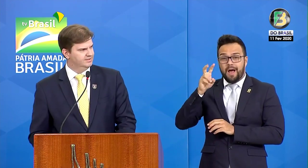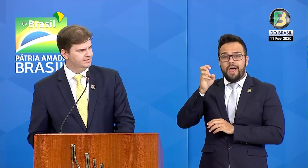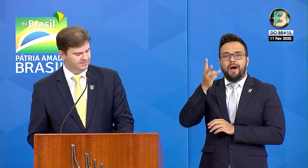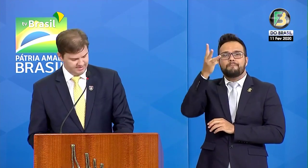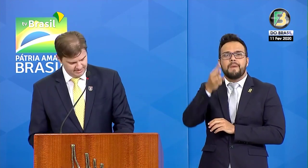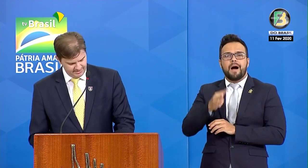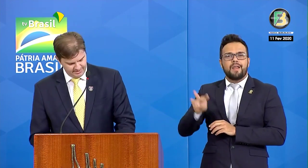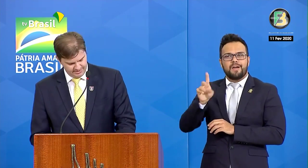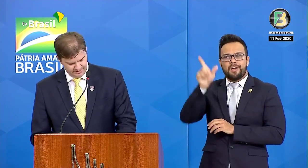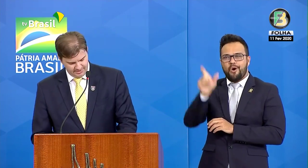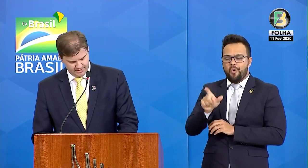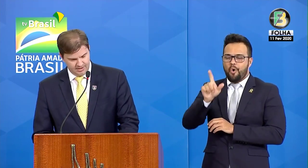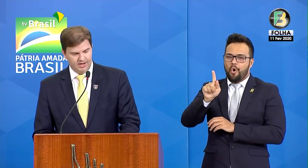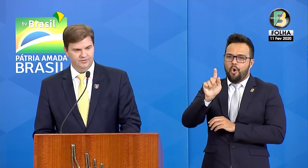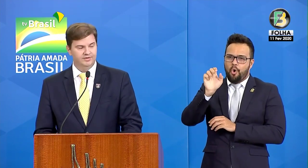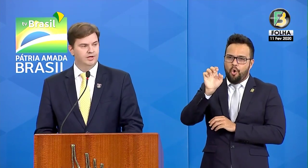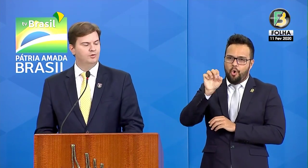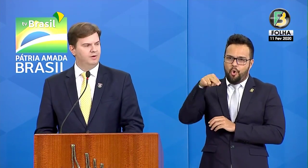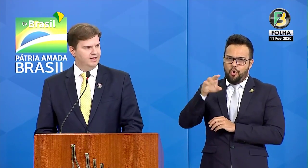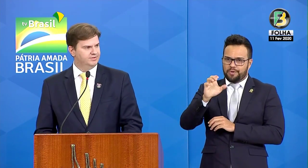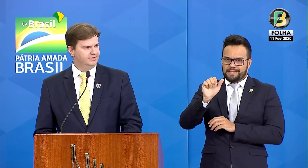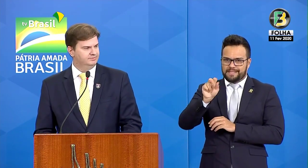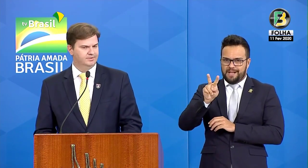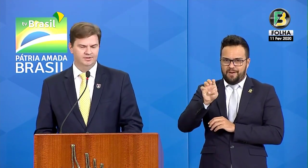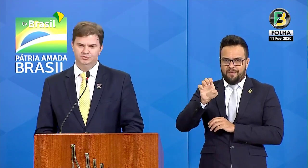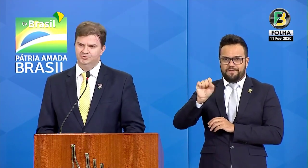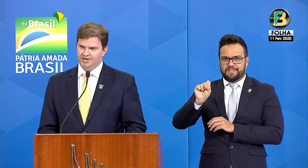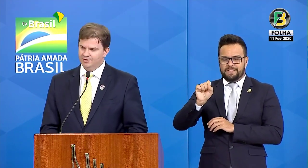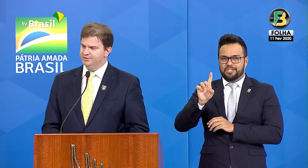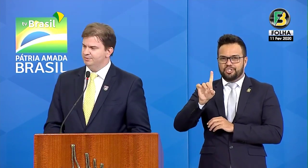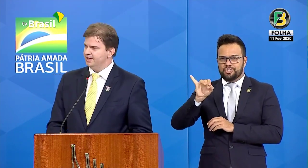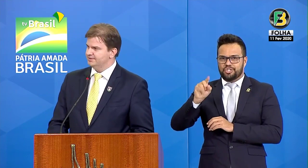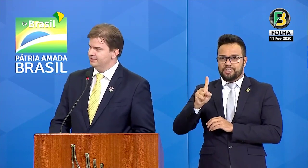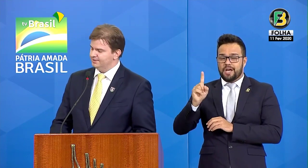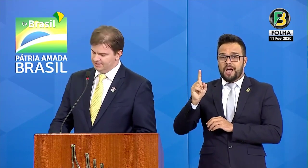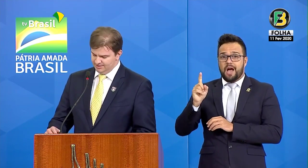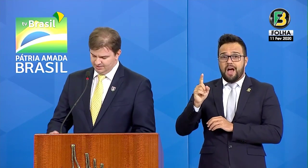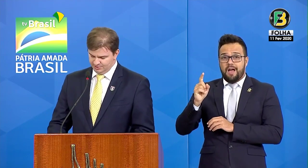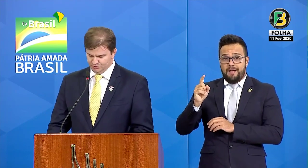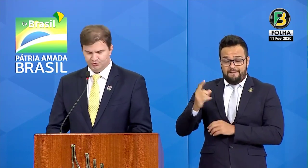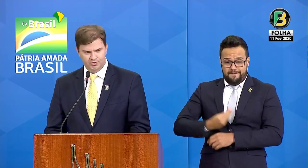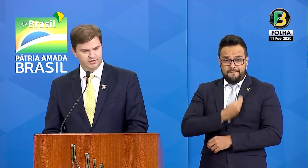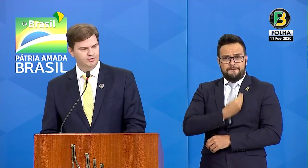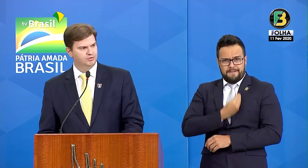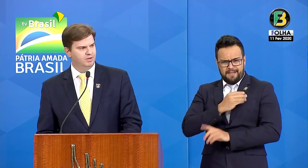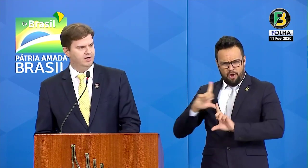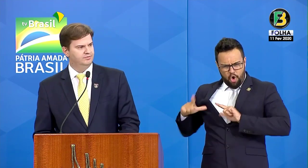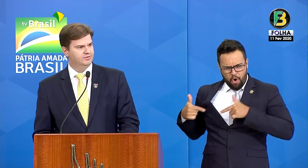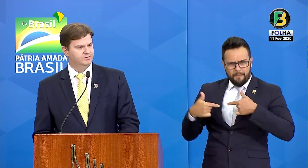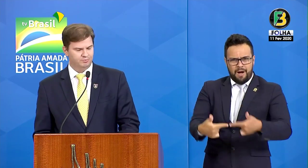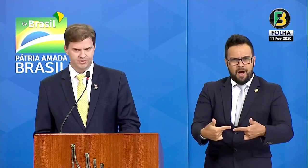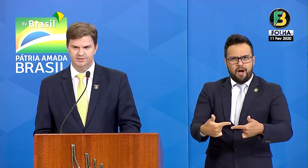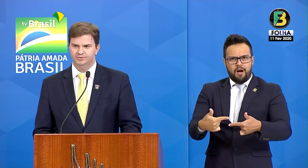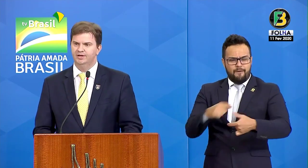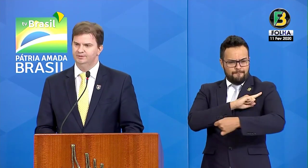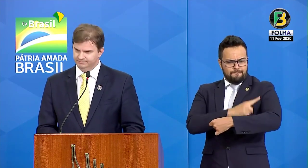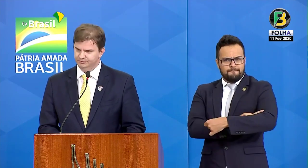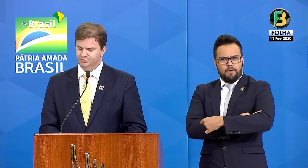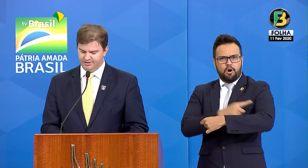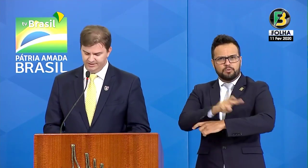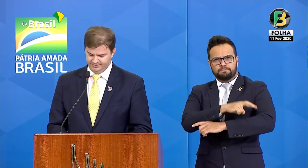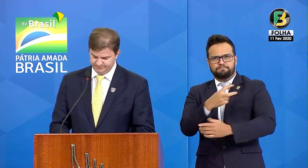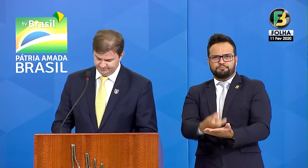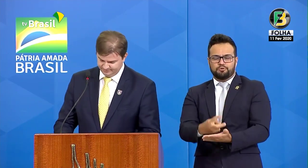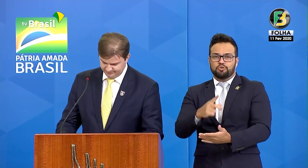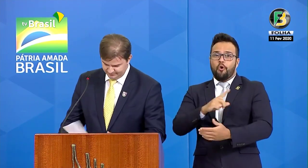Gonçalves Dias. A vida é combate, que os fracos abate, que os fortes, os bravos, só pode exaltar.